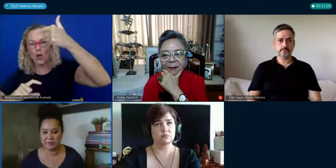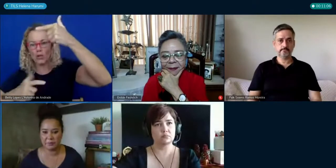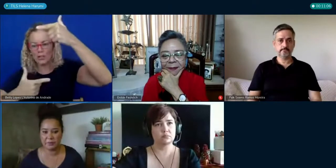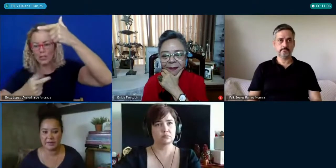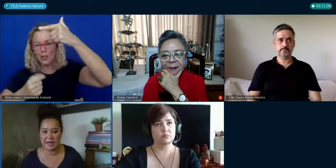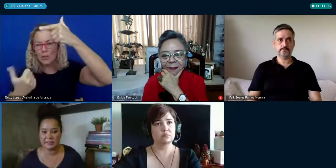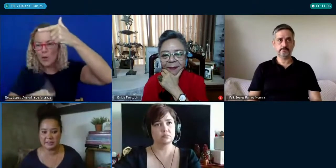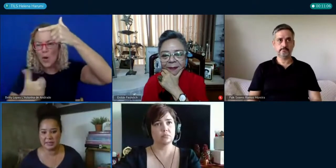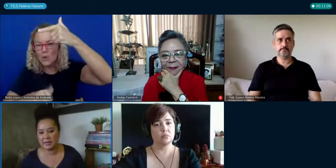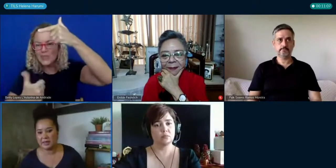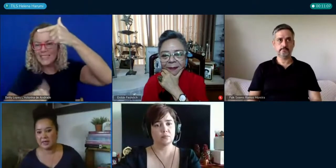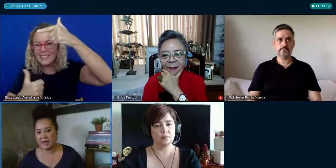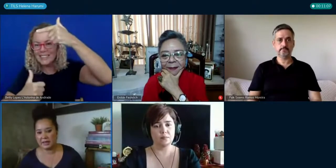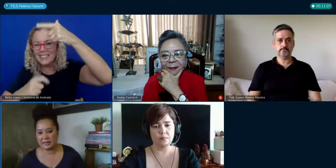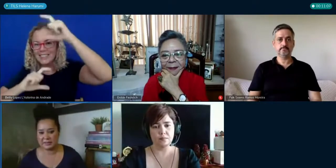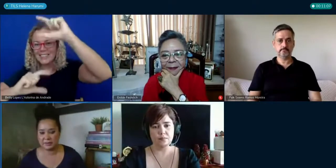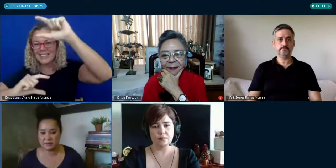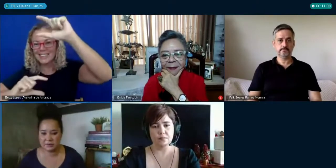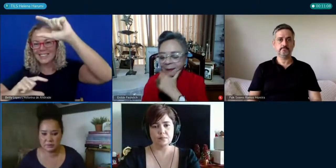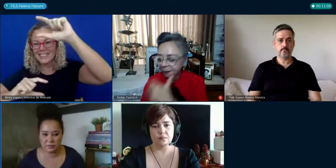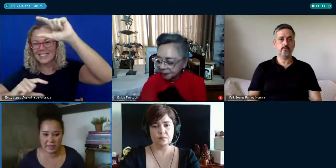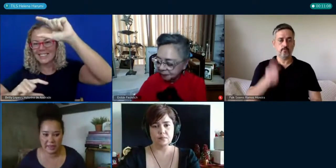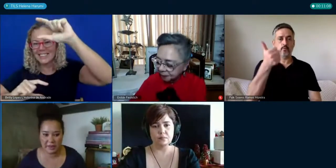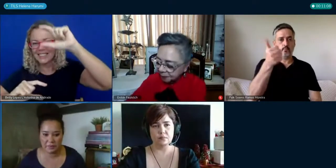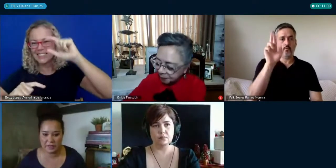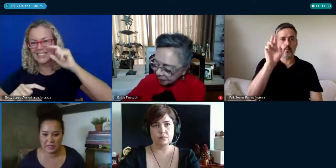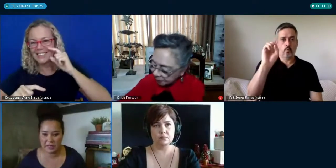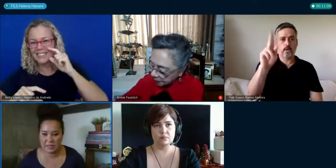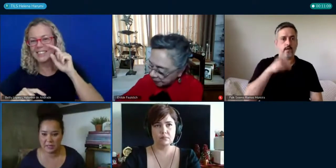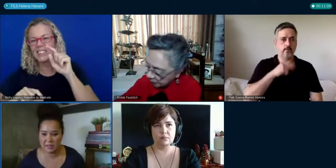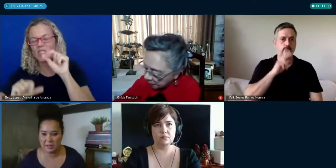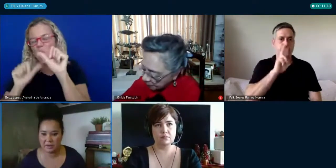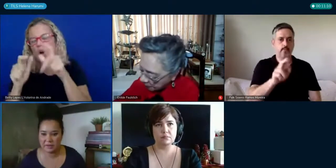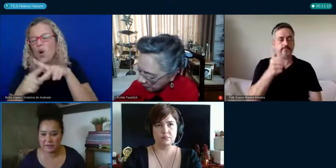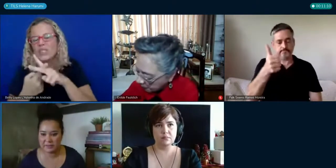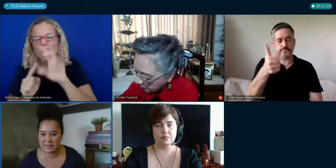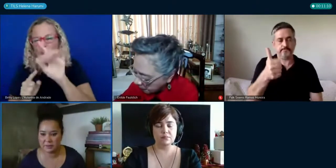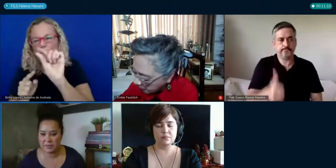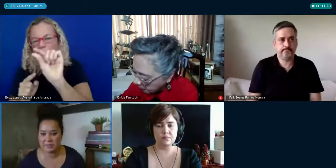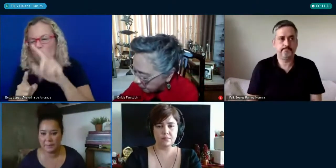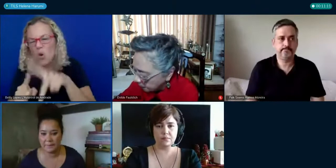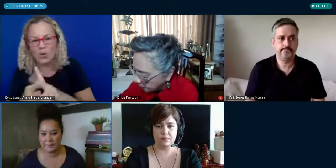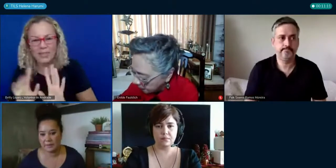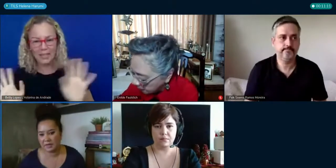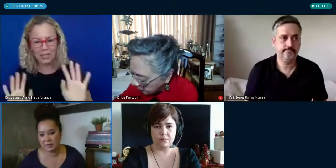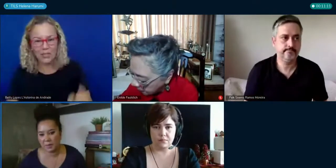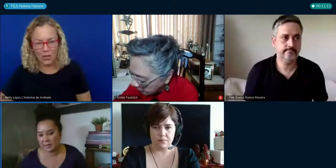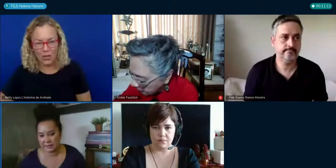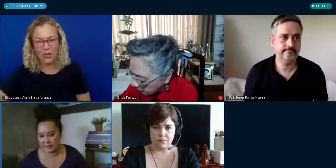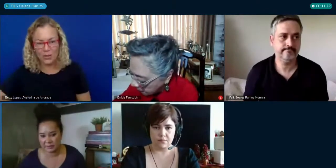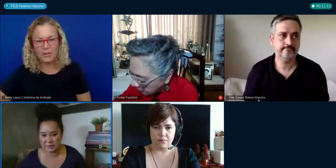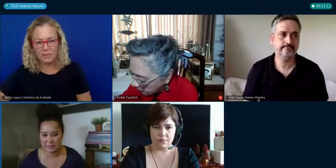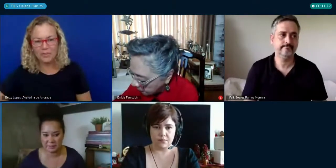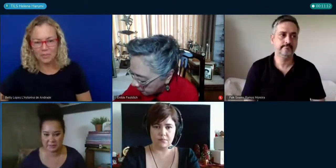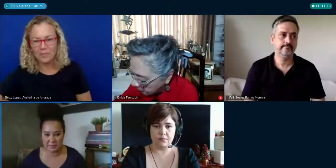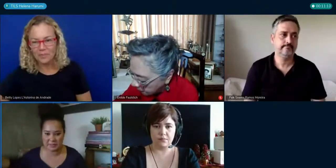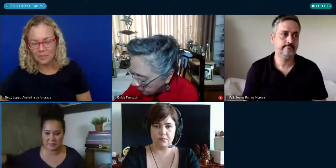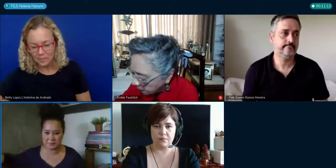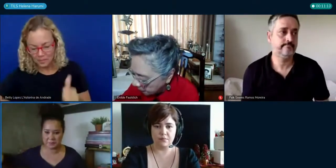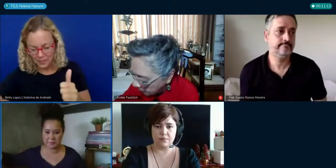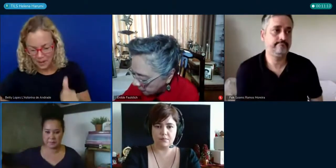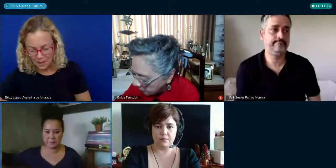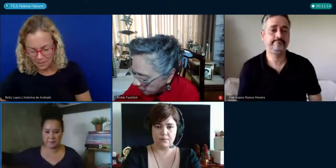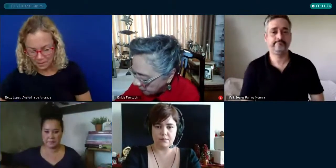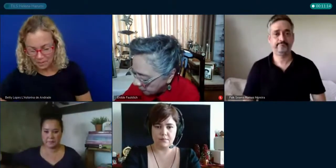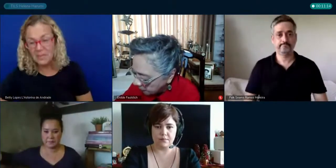exato em que foi publicada, né, a criação do termo e fazer essa correção. É só uma questão simples